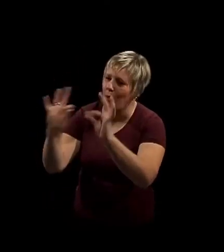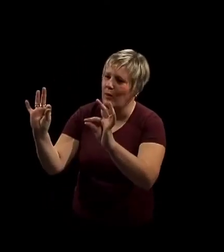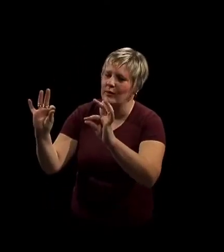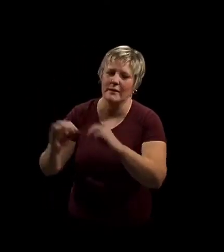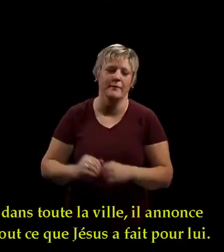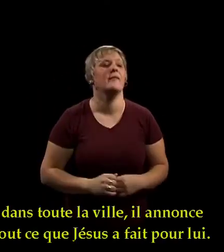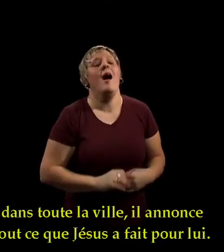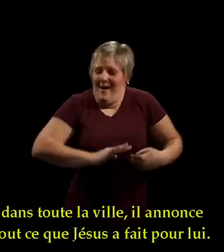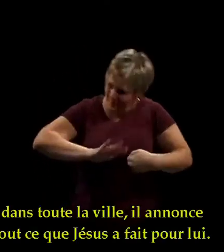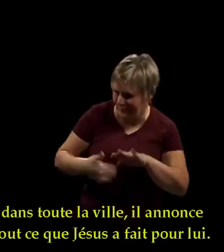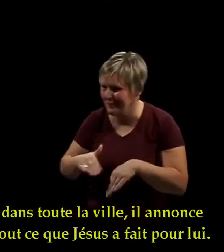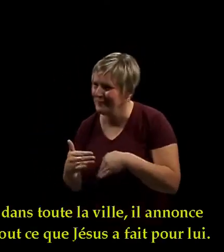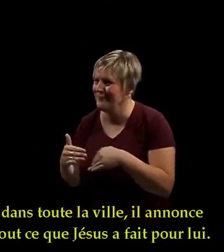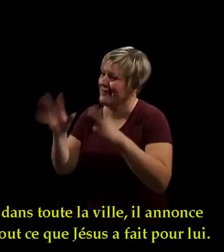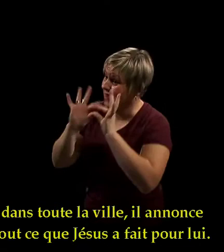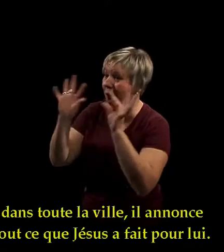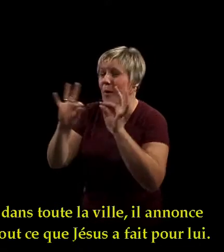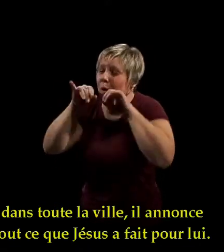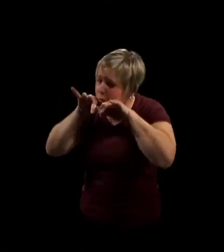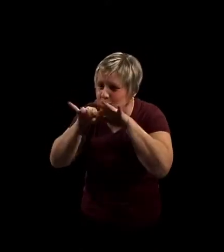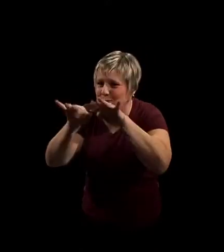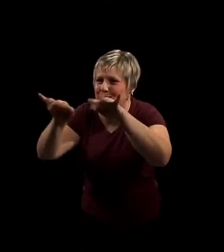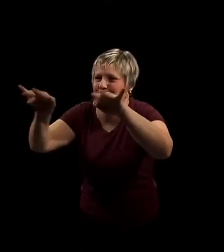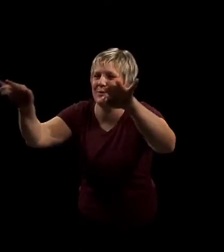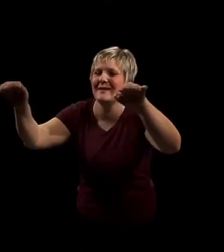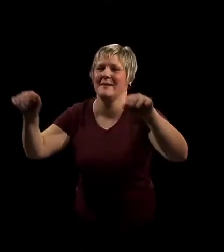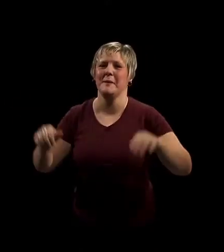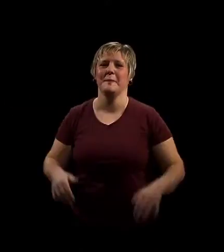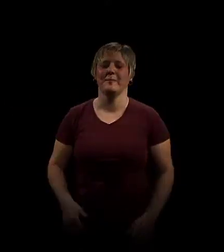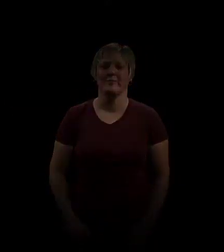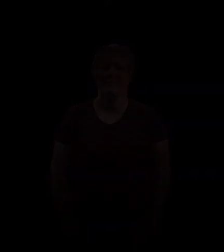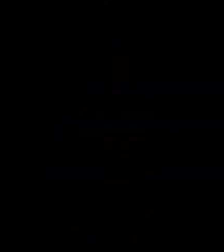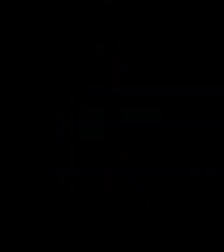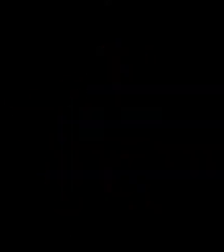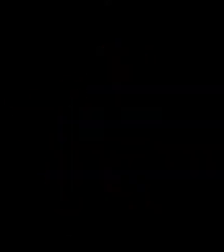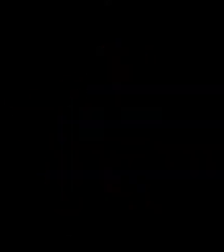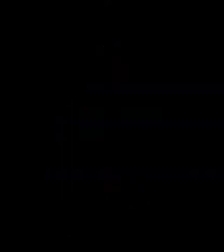et dans toute la ville, il annonce tout ce que Jésus a fait pour lui.